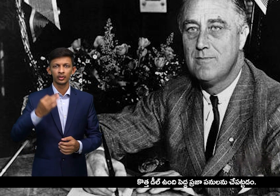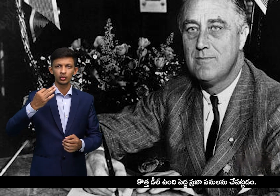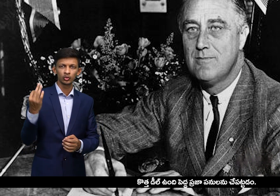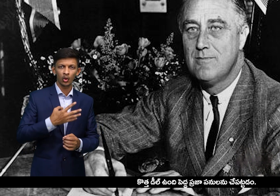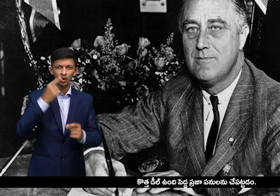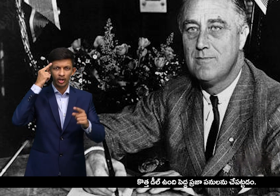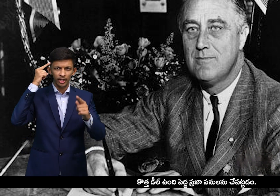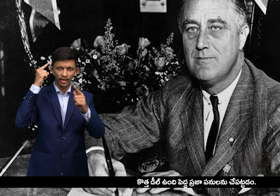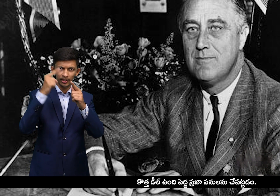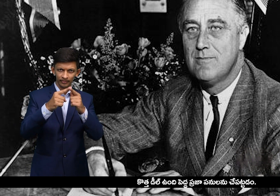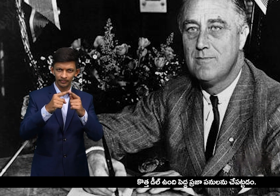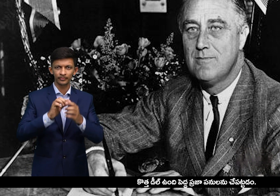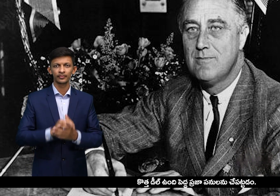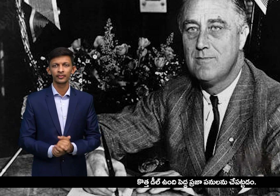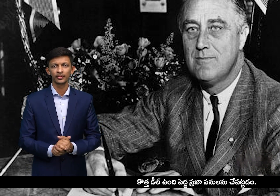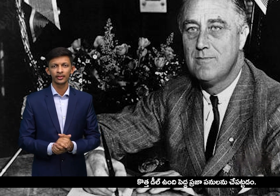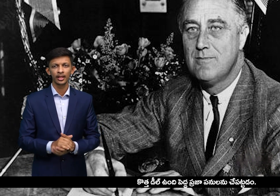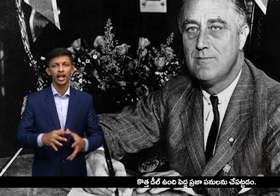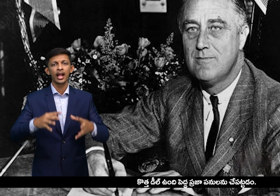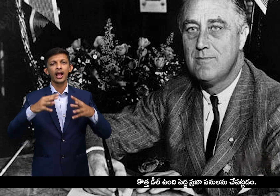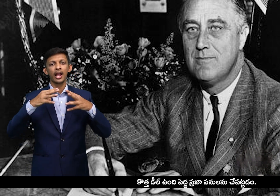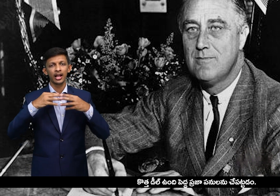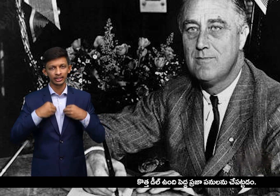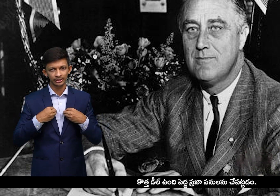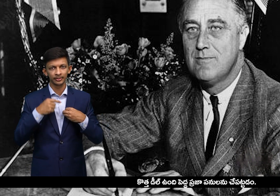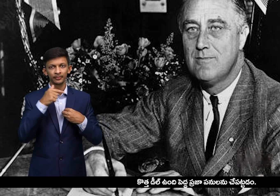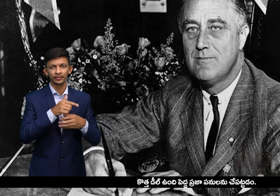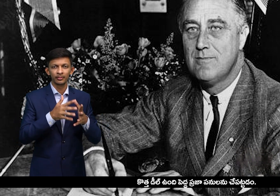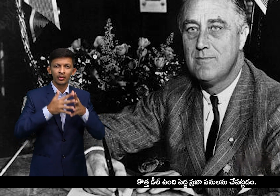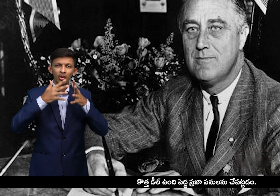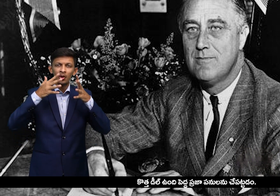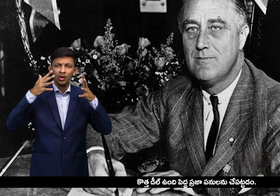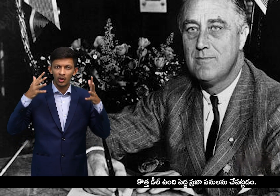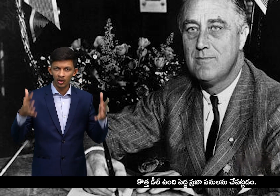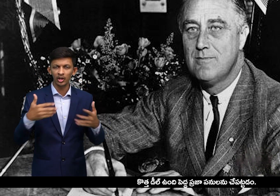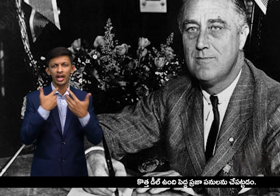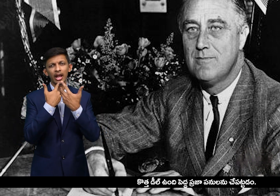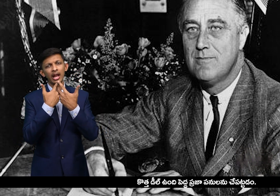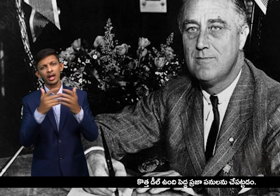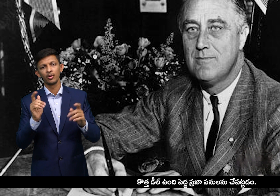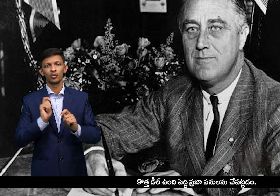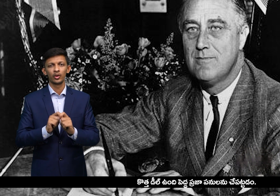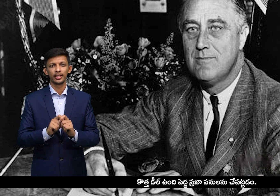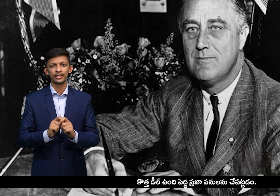కొత్త డీల్ ఉంది. 1. పెద్ద ప్రజా పనులను చేపట్టడం.